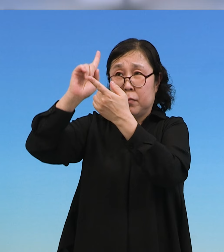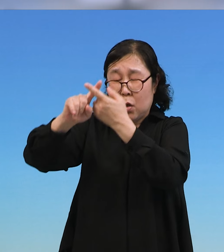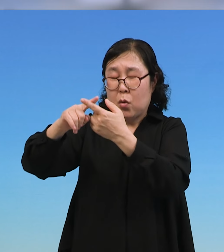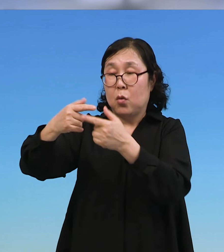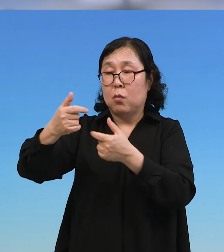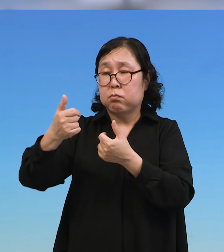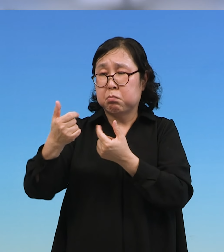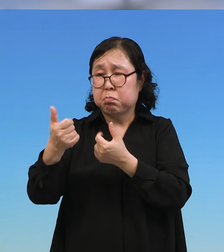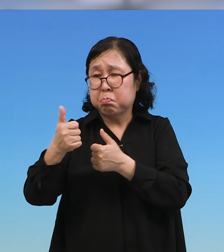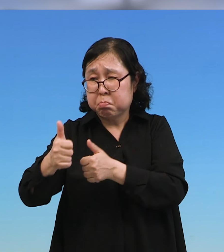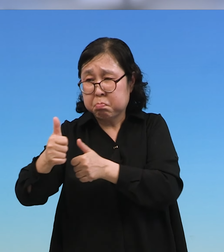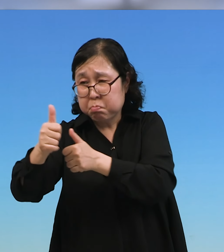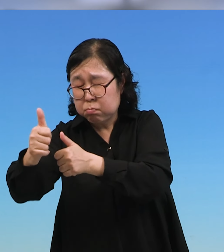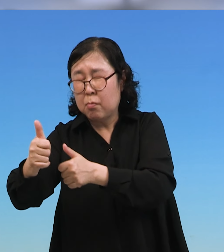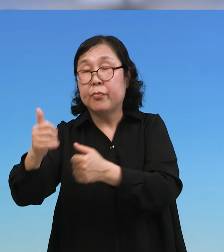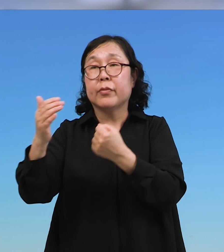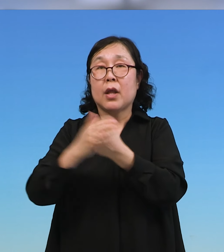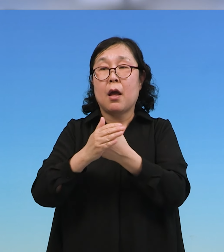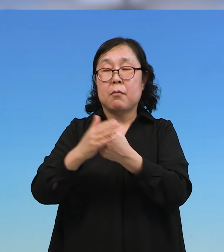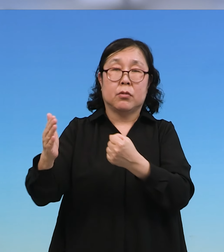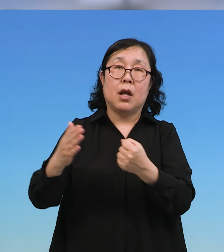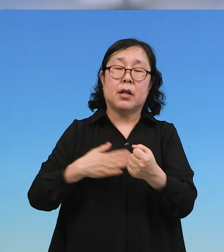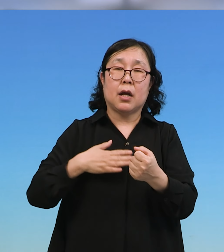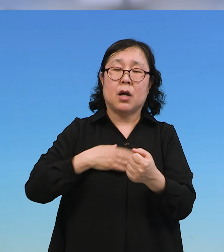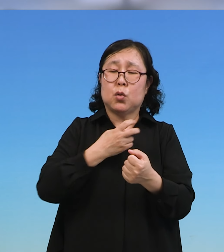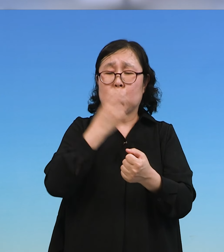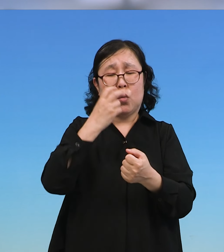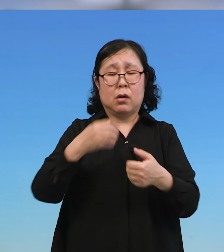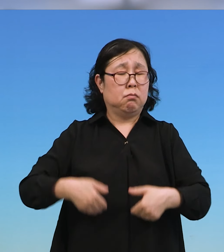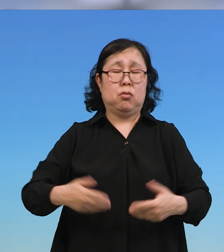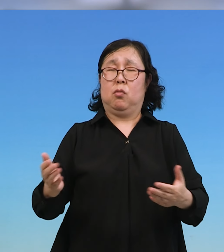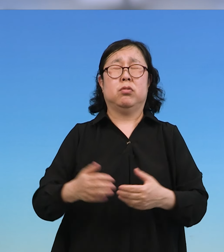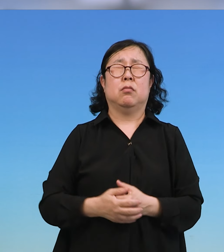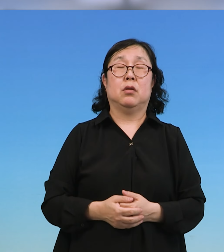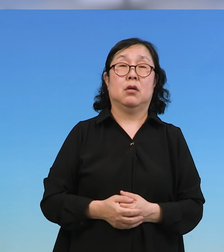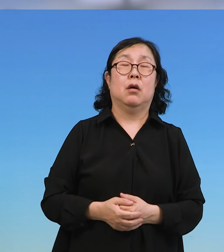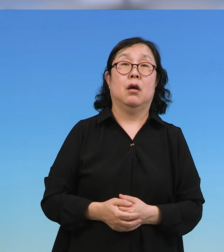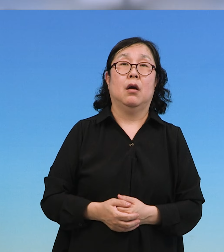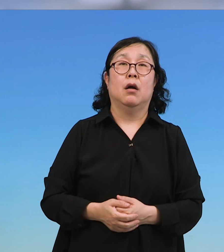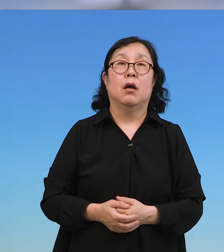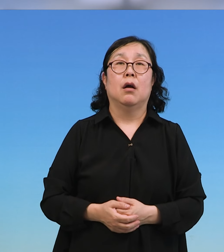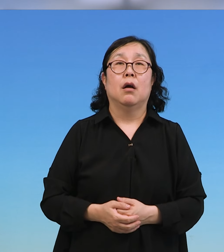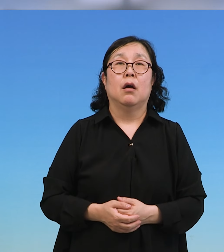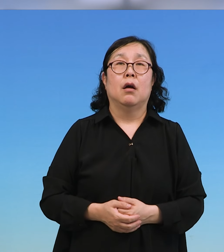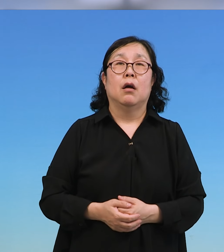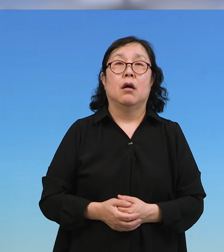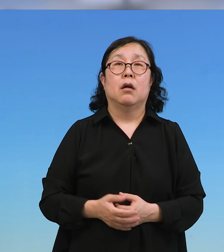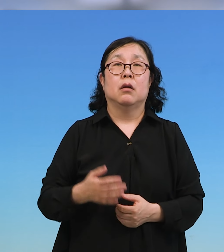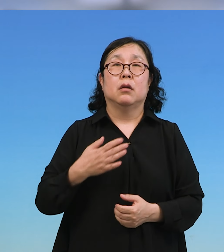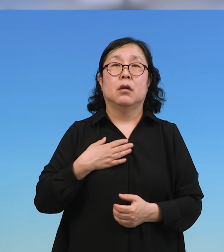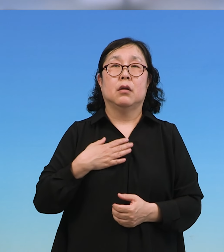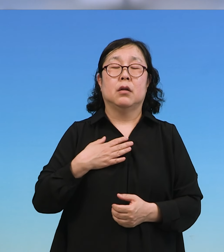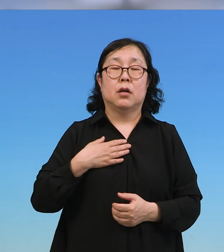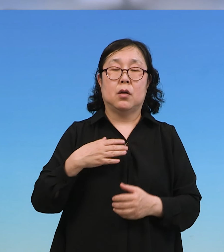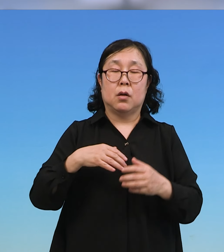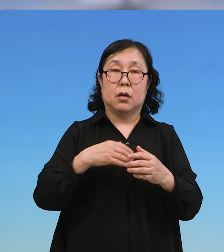어떤 면에서는요, 저를 포함해 오늘 한국교회가 목사님들이 뭐 책 읽는 거 좀 줄여야